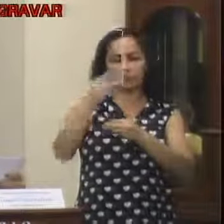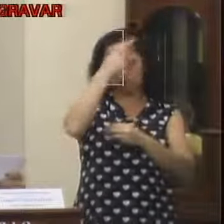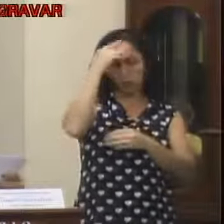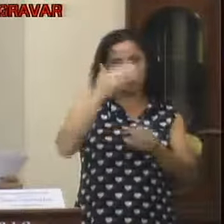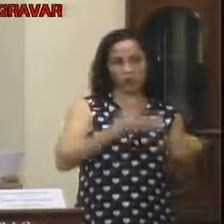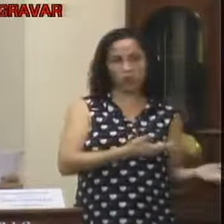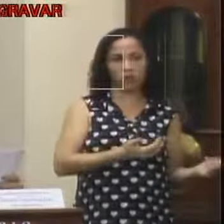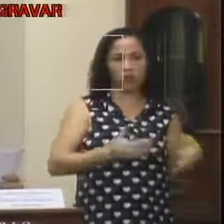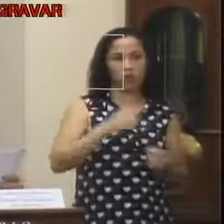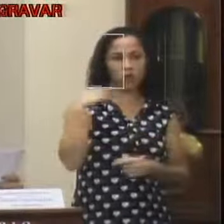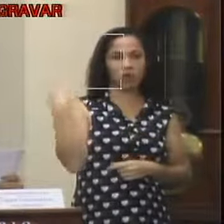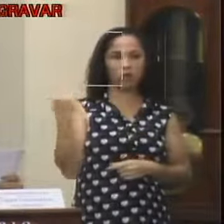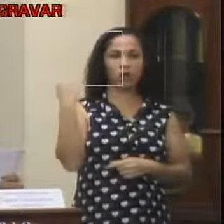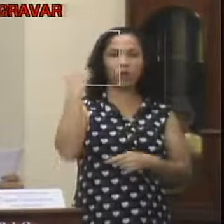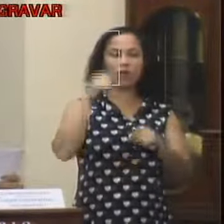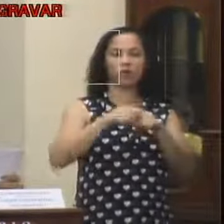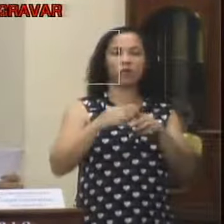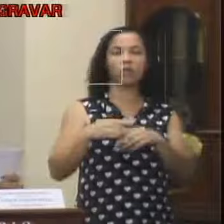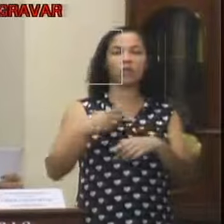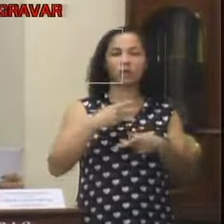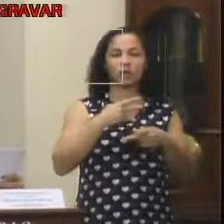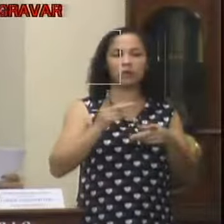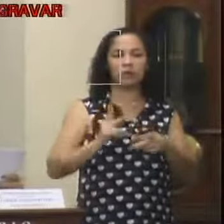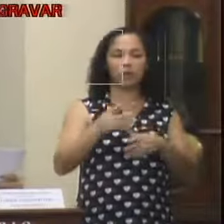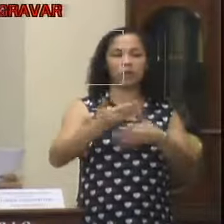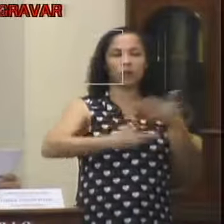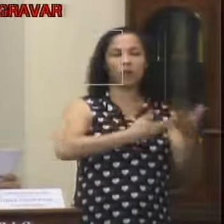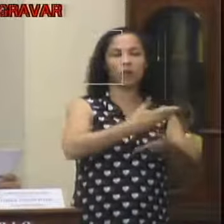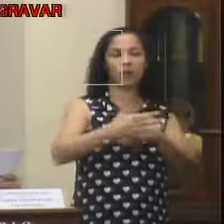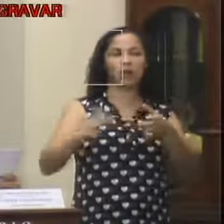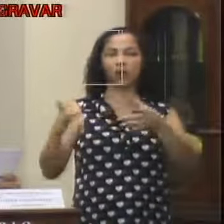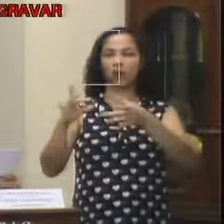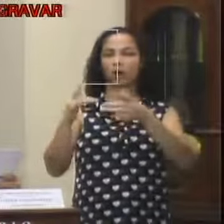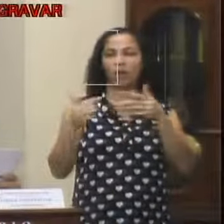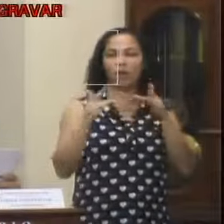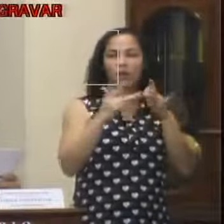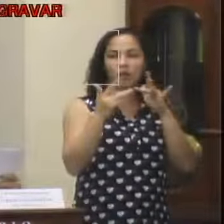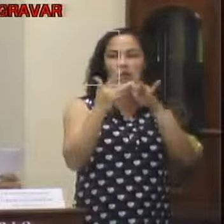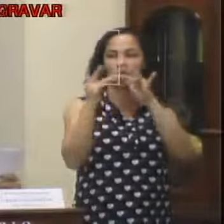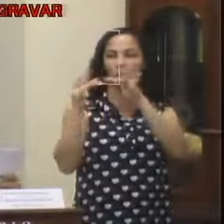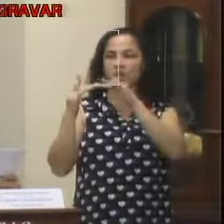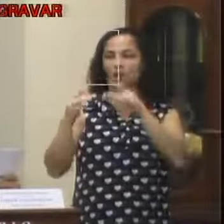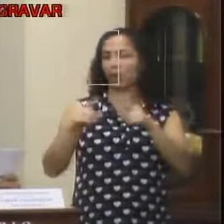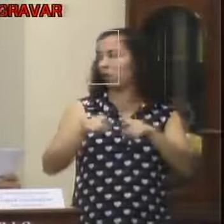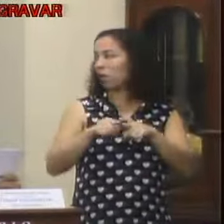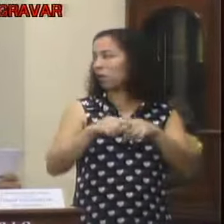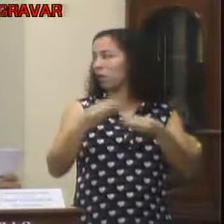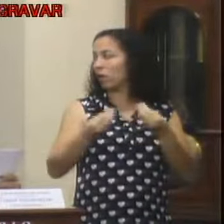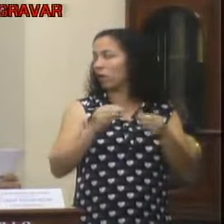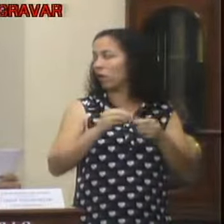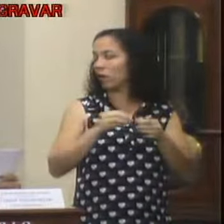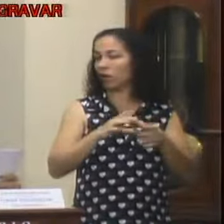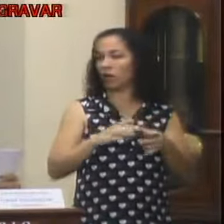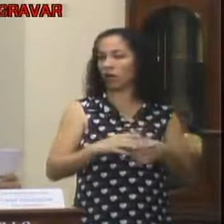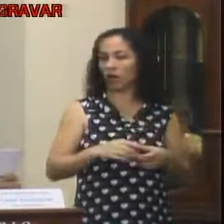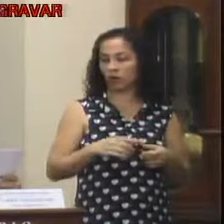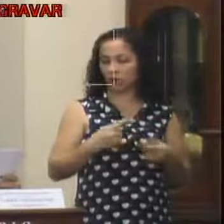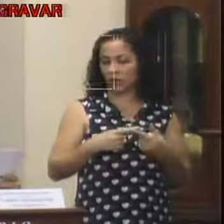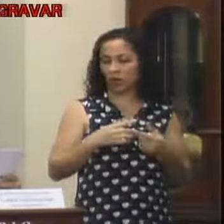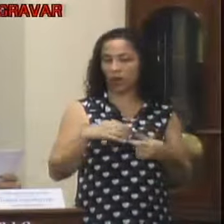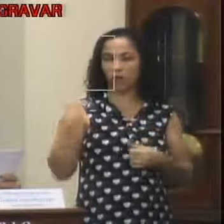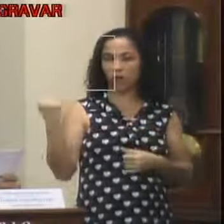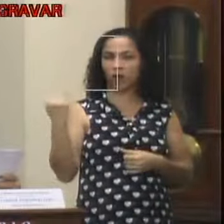qual pedimos em caráter de urgência que seja tomada providência por parte do poder público para melhorar aquele espaço tão importante para a